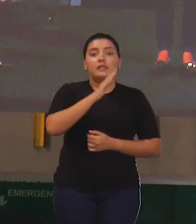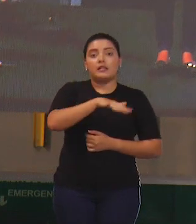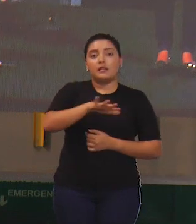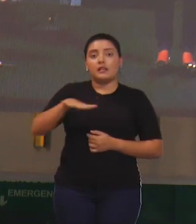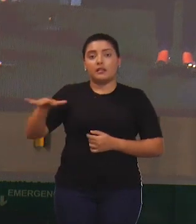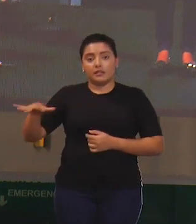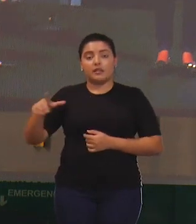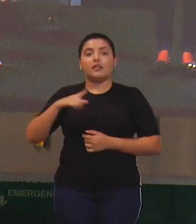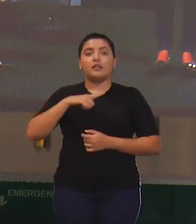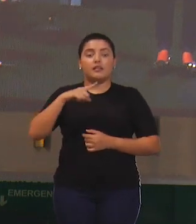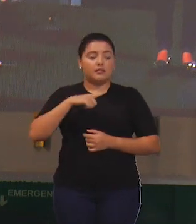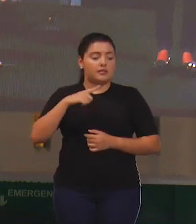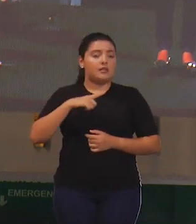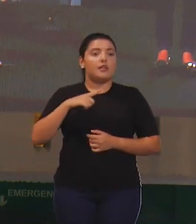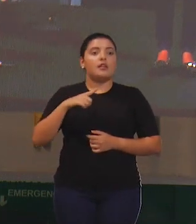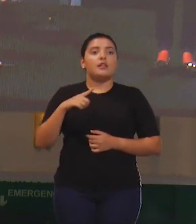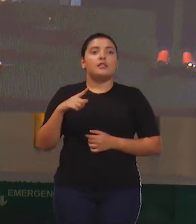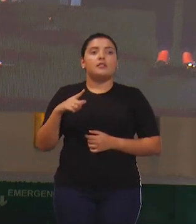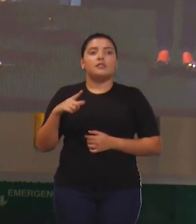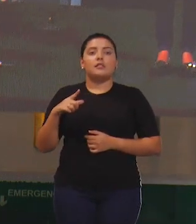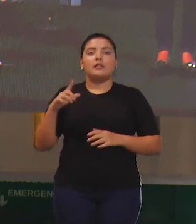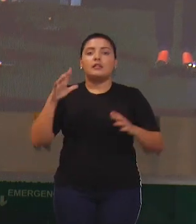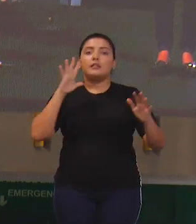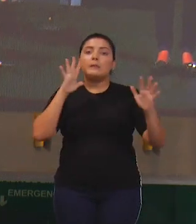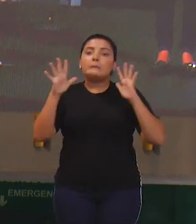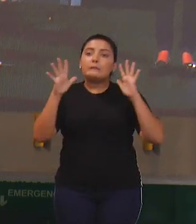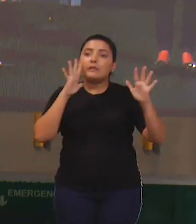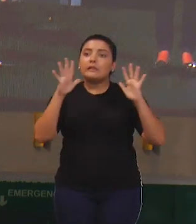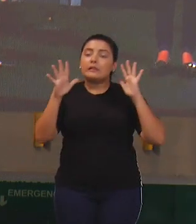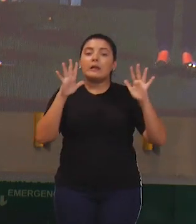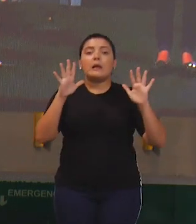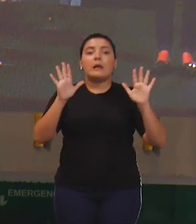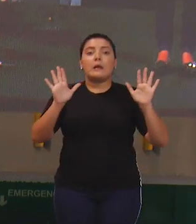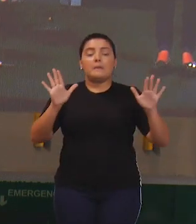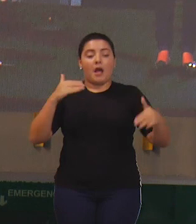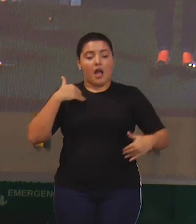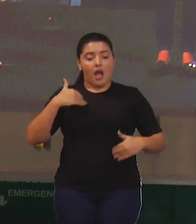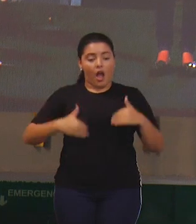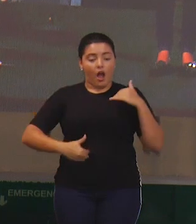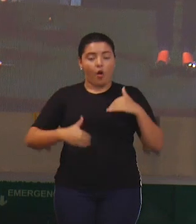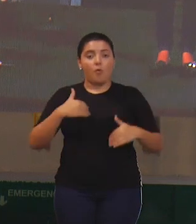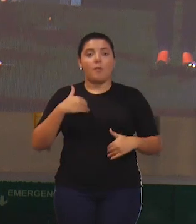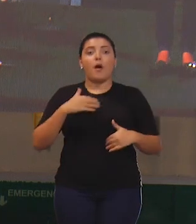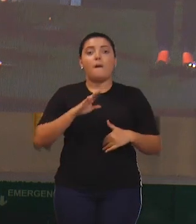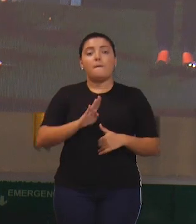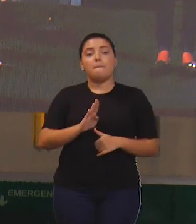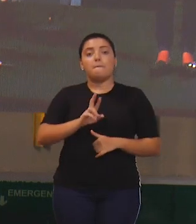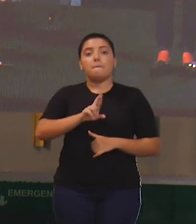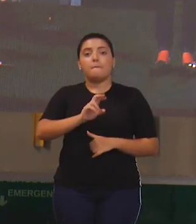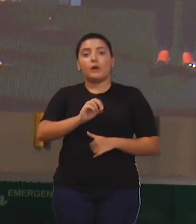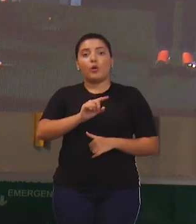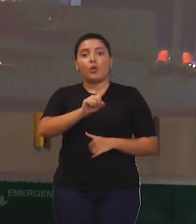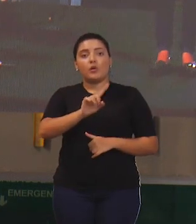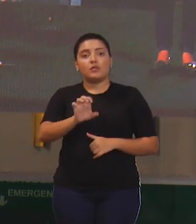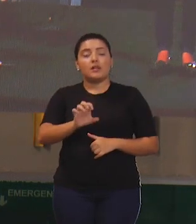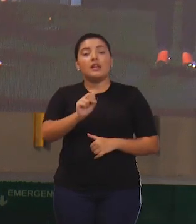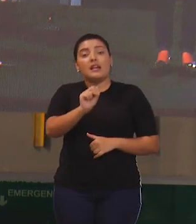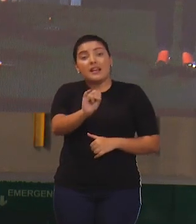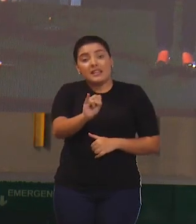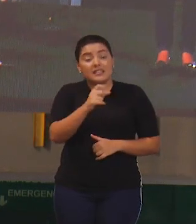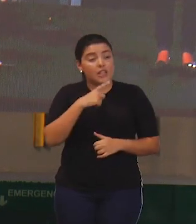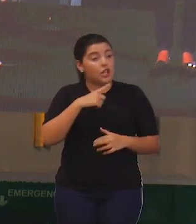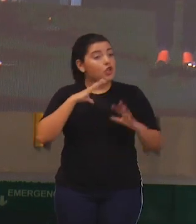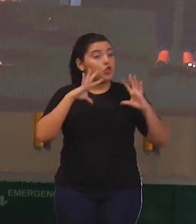criança tem a mente de cera, mas a alma de bronze. Ou seja, tudo que você fizer